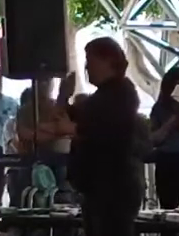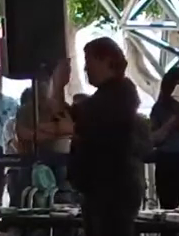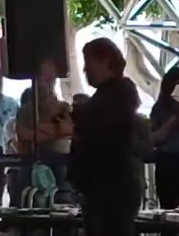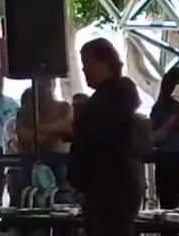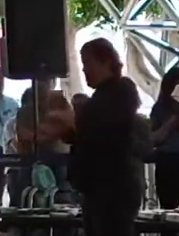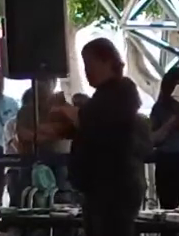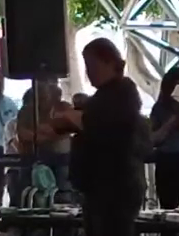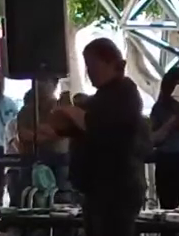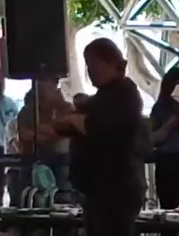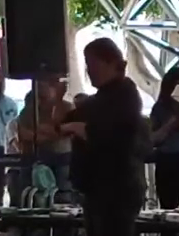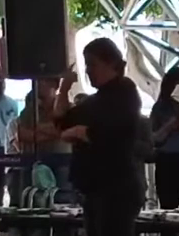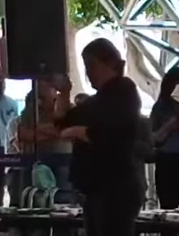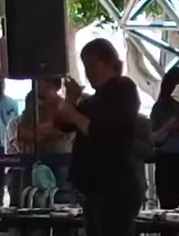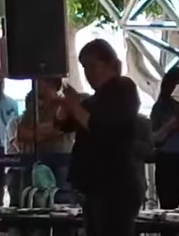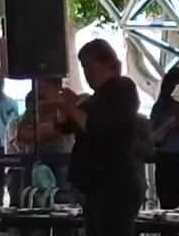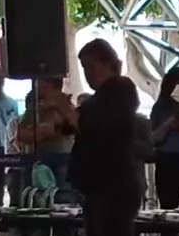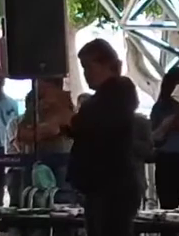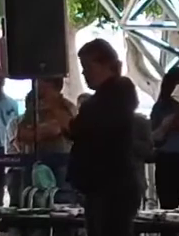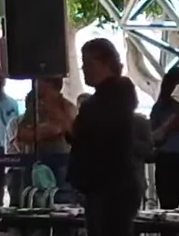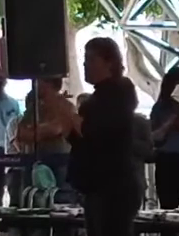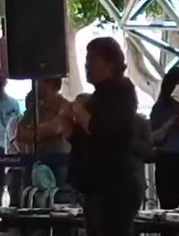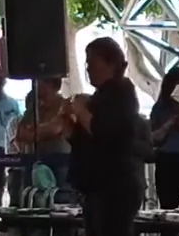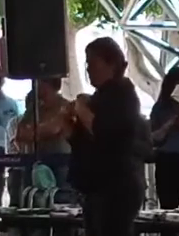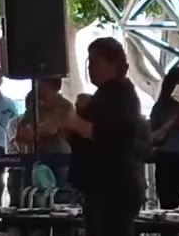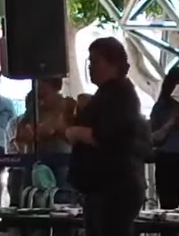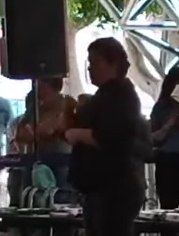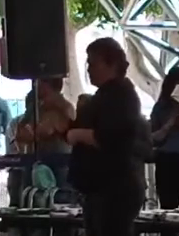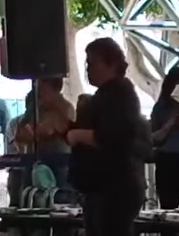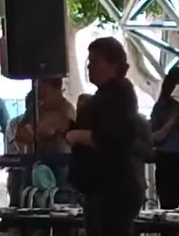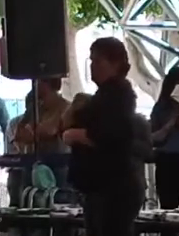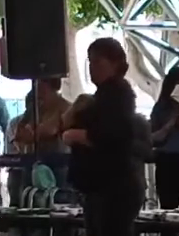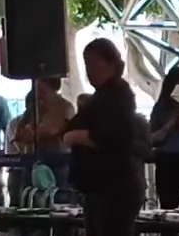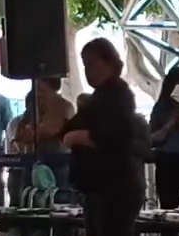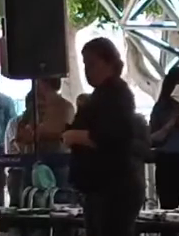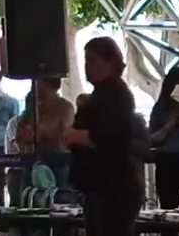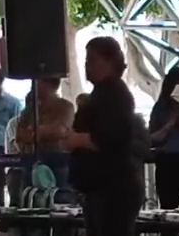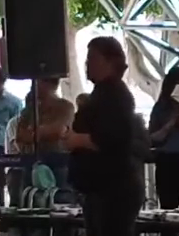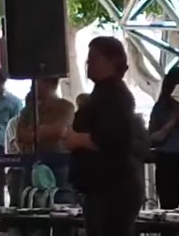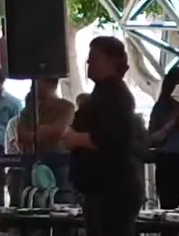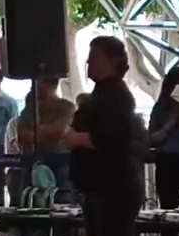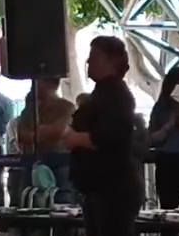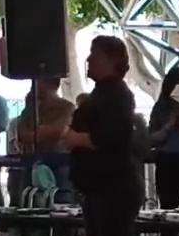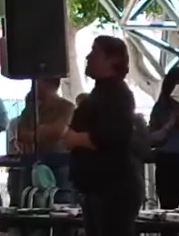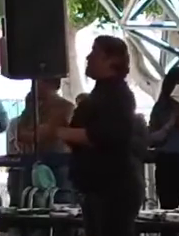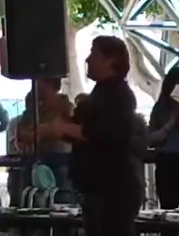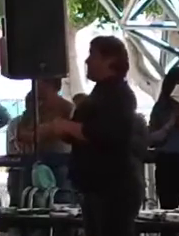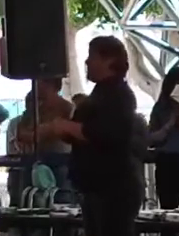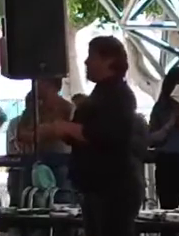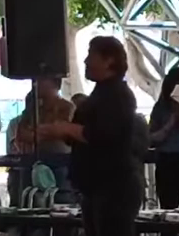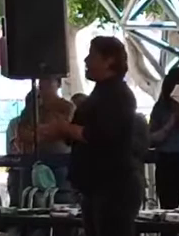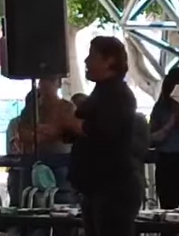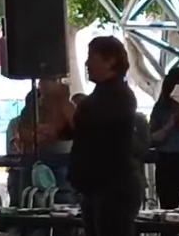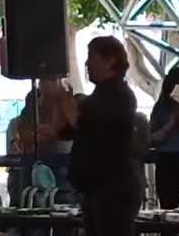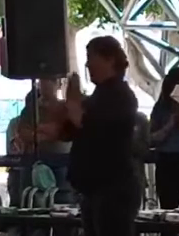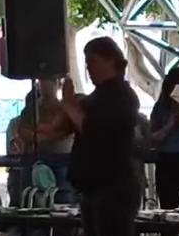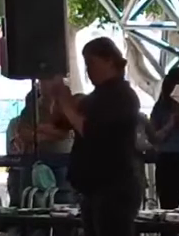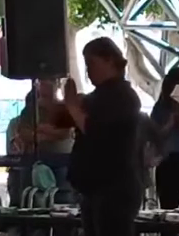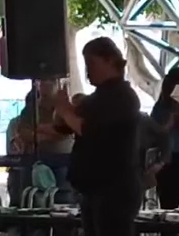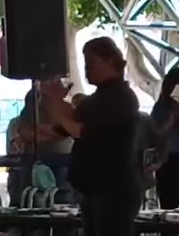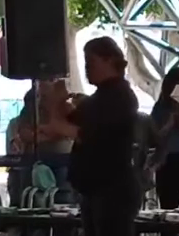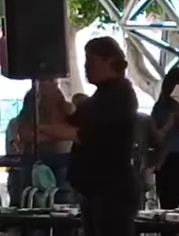estatales, para poder apoyar a las personas que menos tienen. Y este año vamos a construir también el